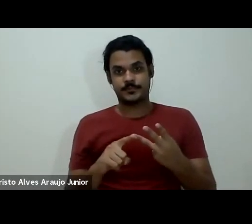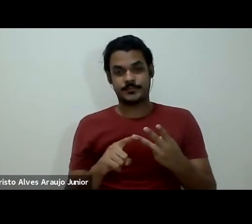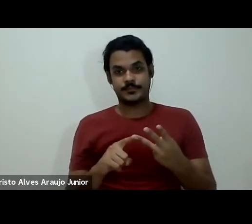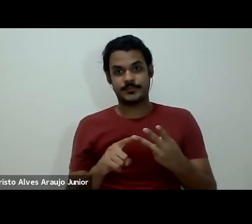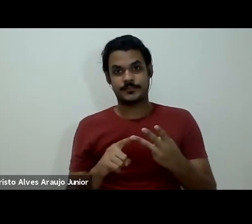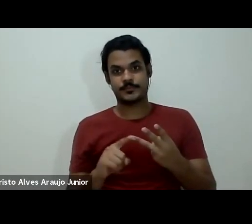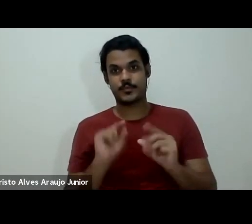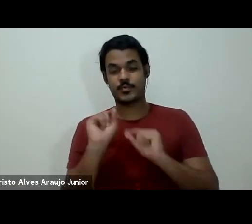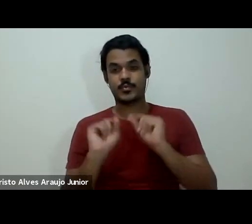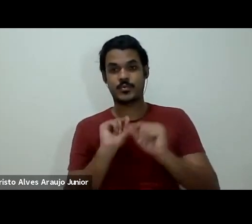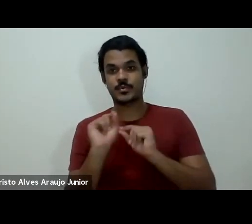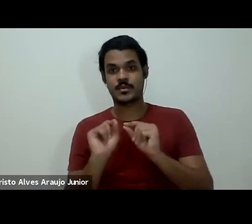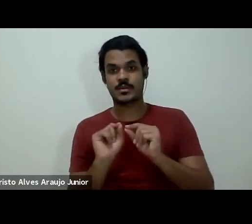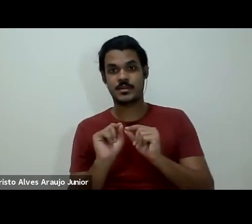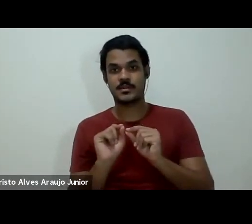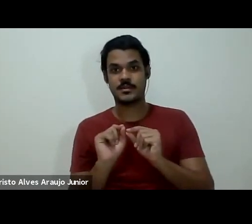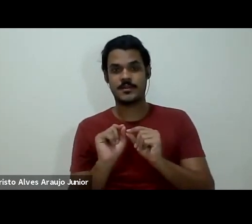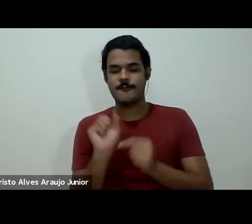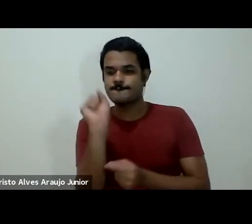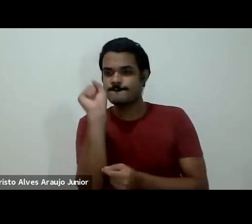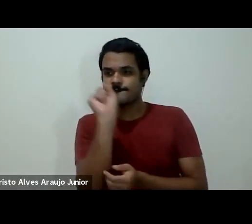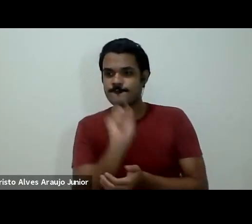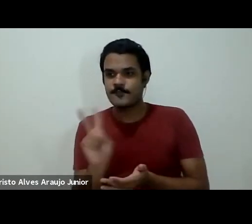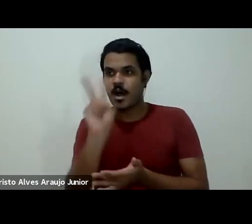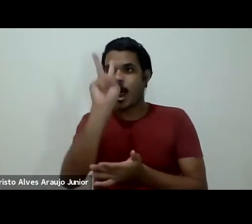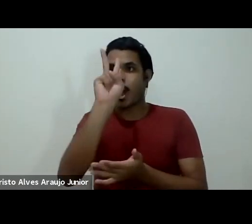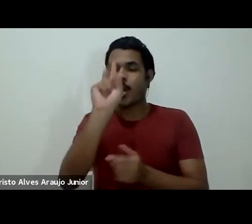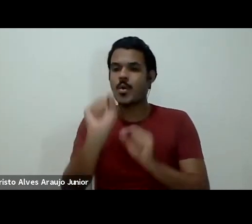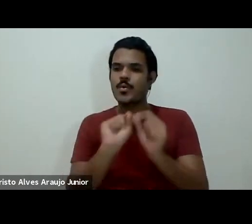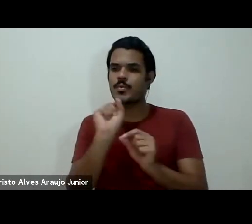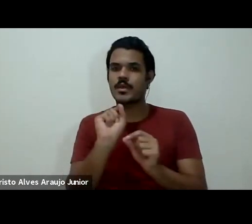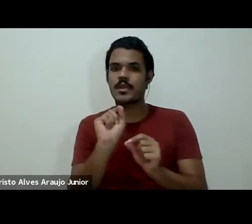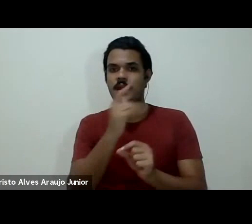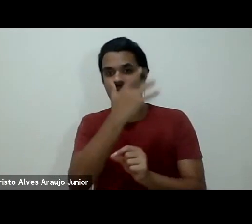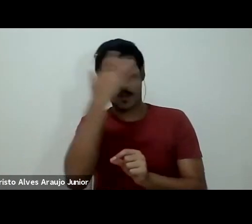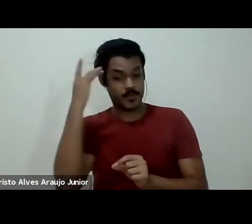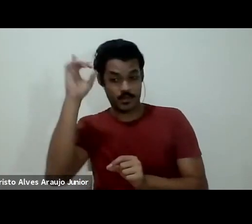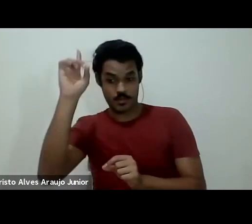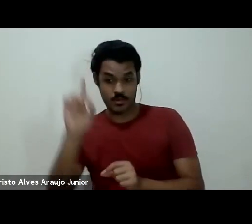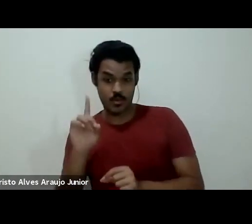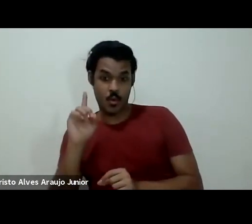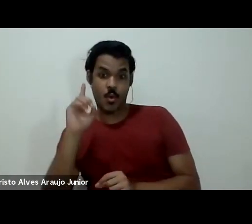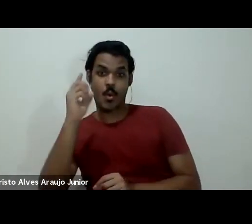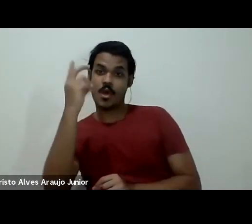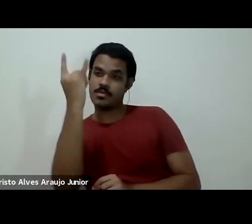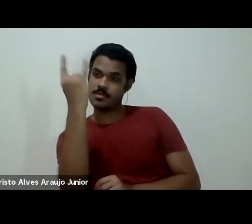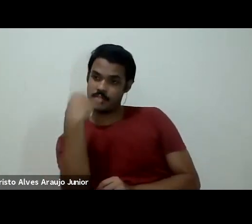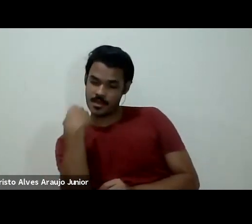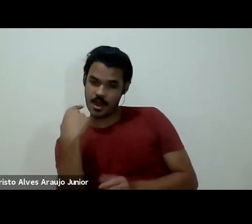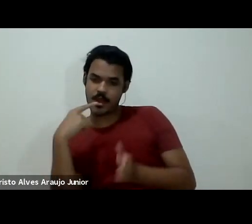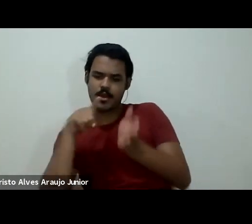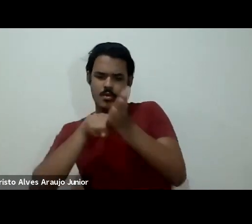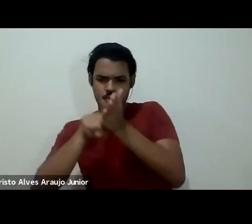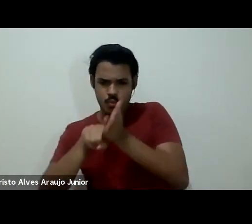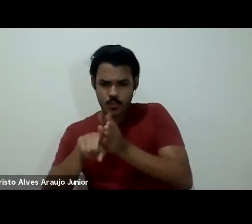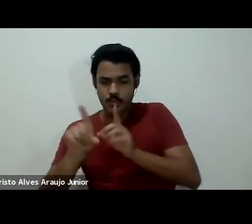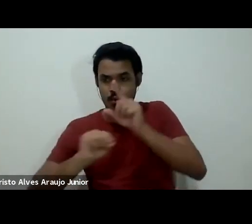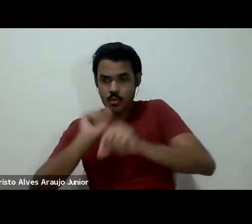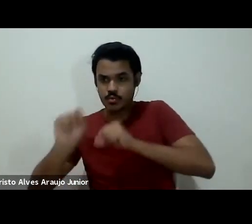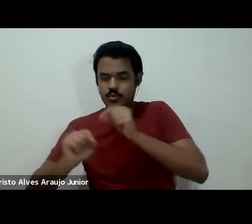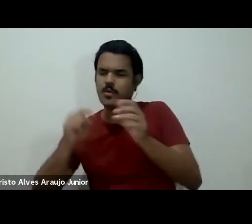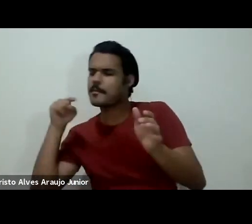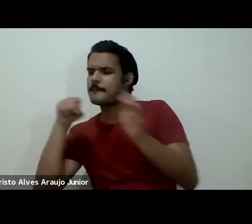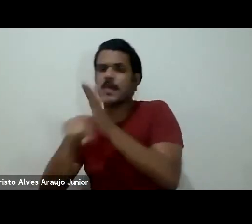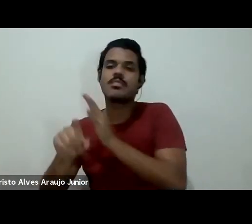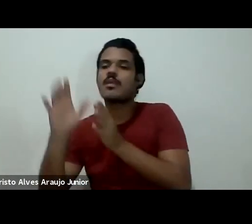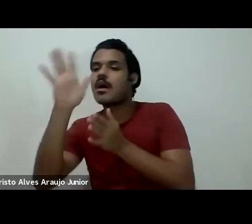função da valorização da pessoa cega como consultor, como consultora das